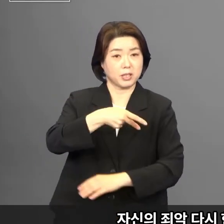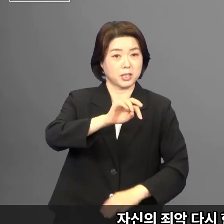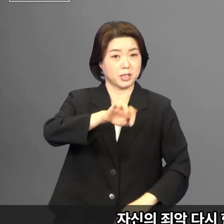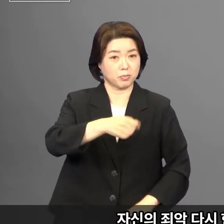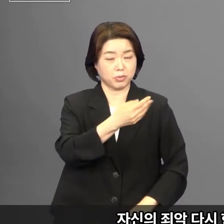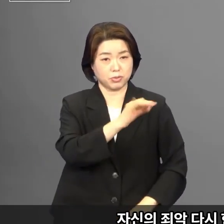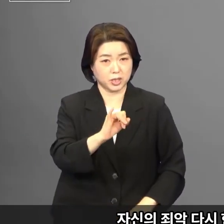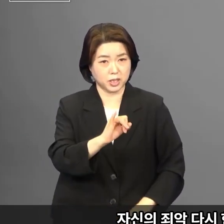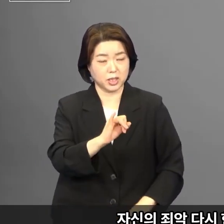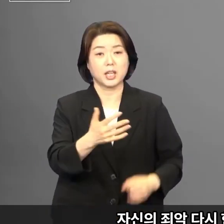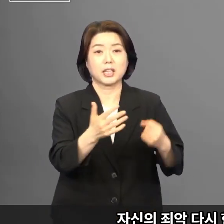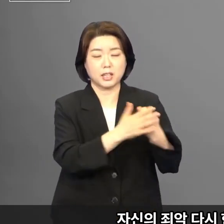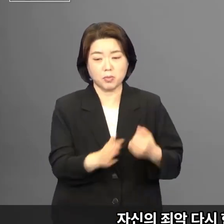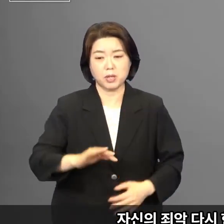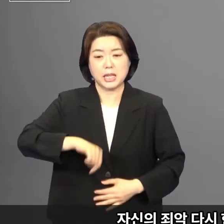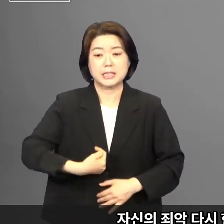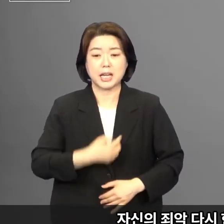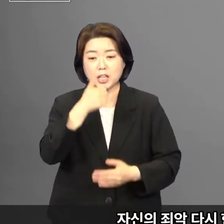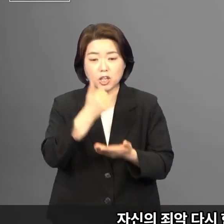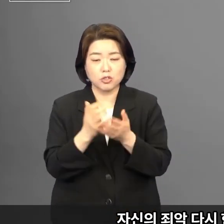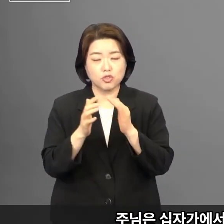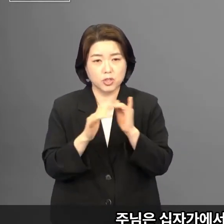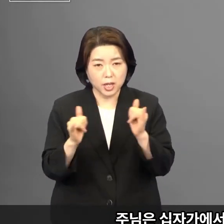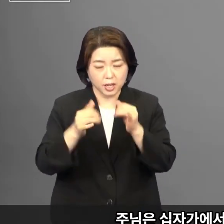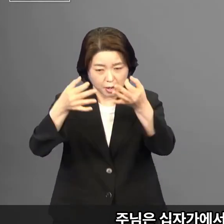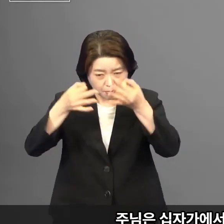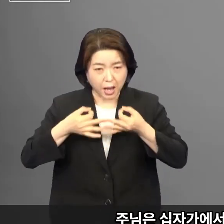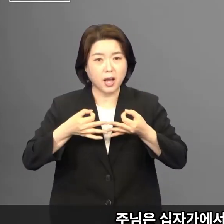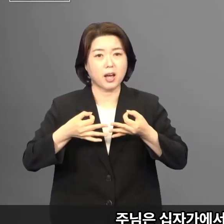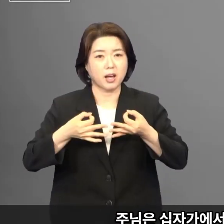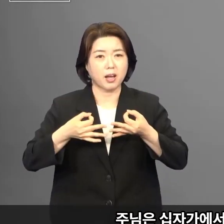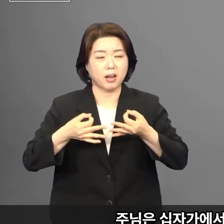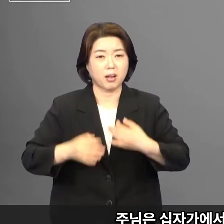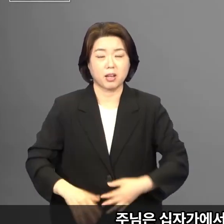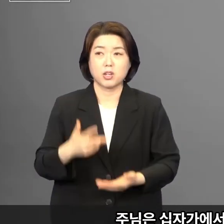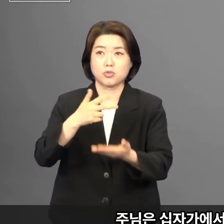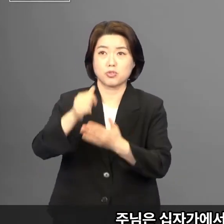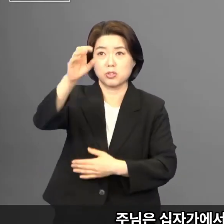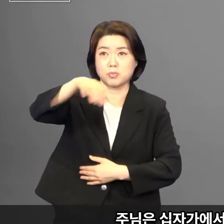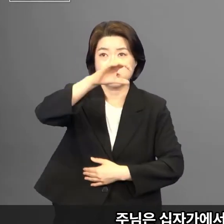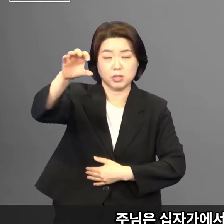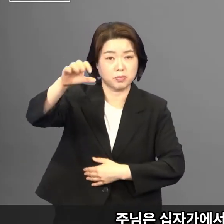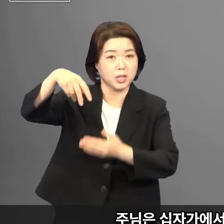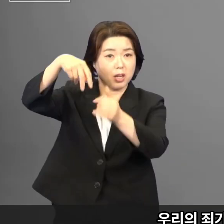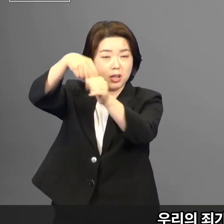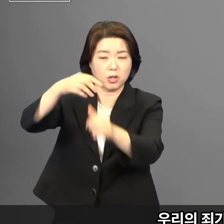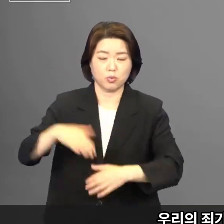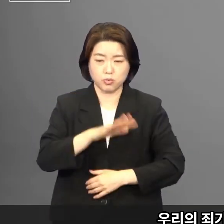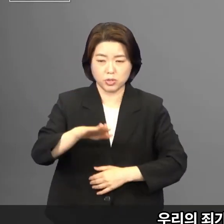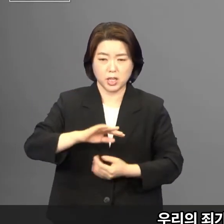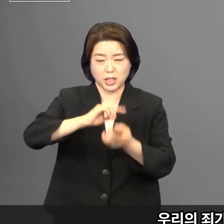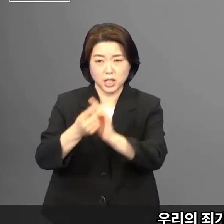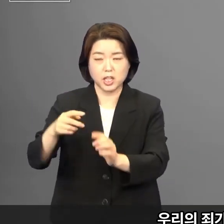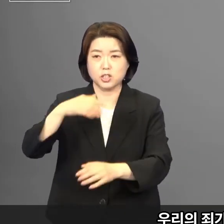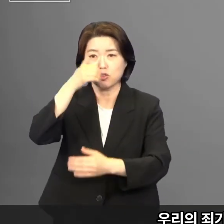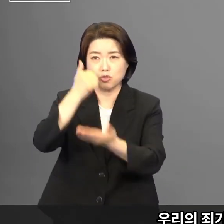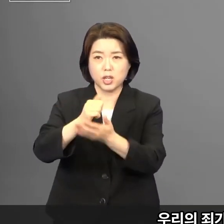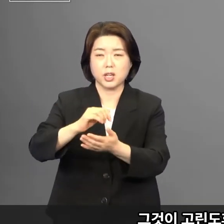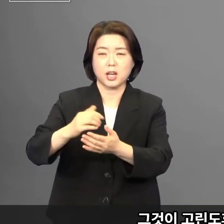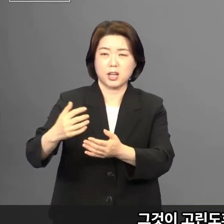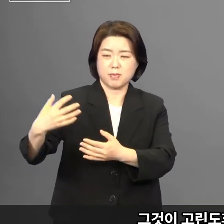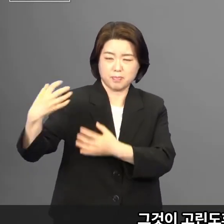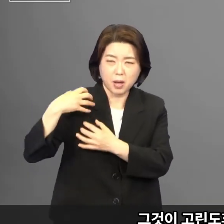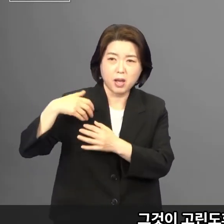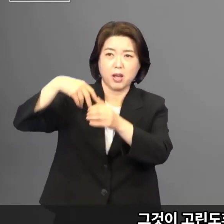자신의 죄악, 다시 한번 그 아본을 보았는데 주님은 십자가에서 우리의 죄가 되셨습니다. 우리의 죄가 되어